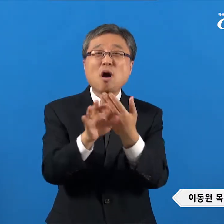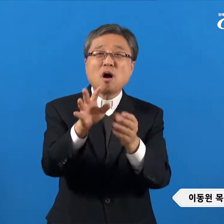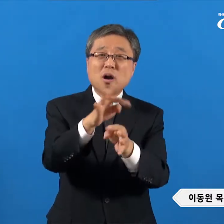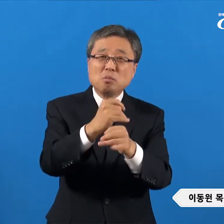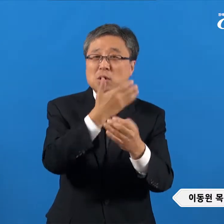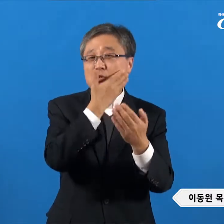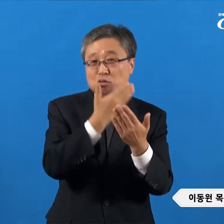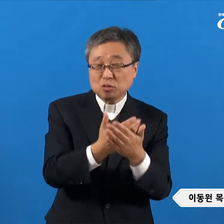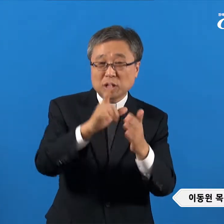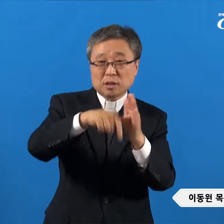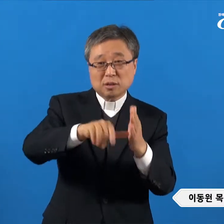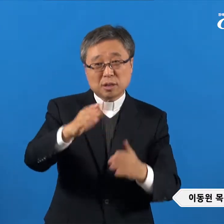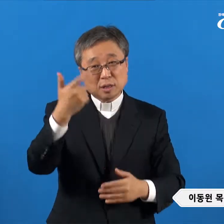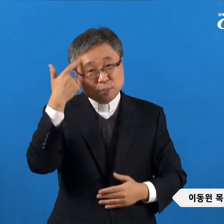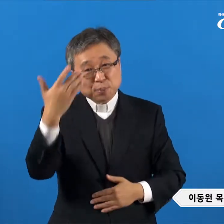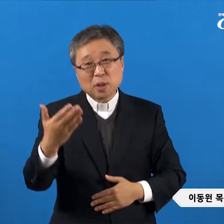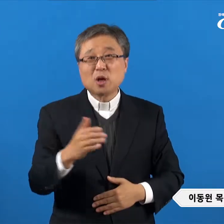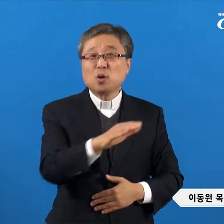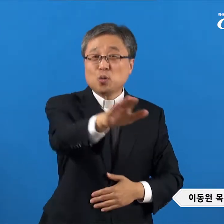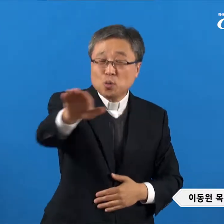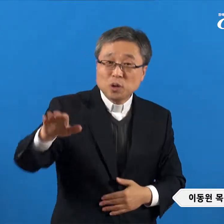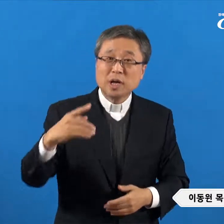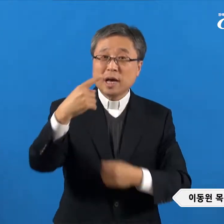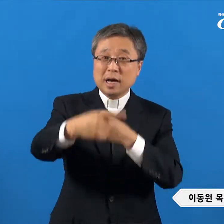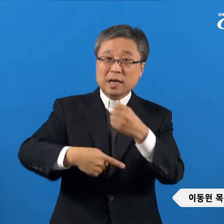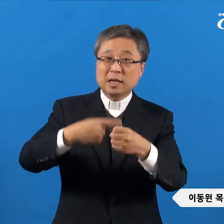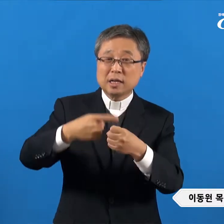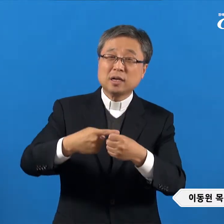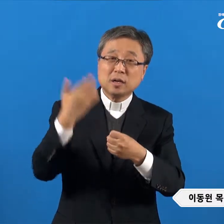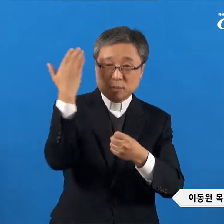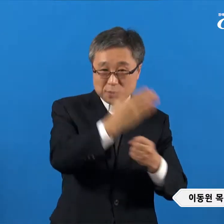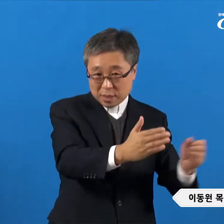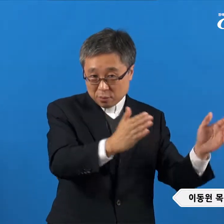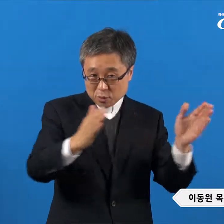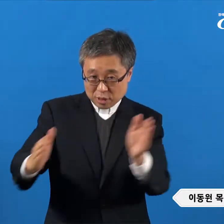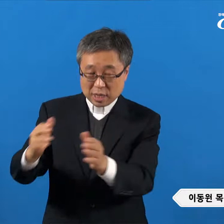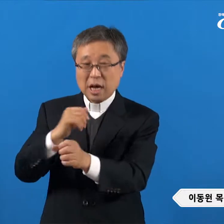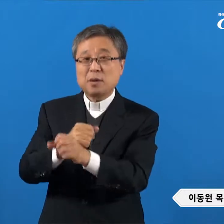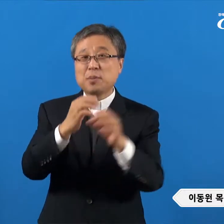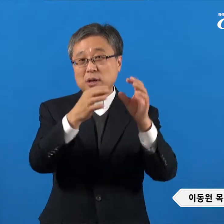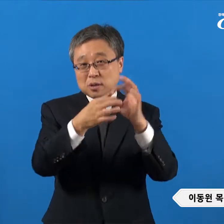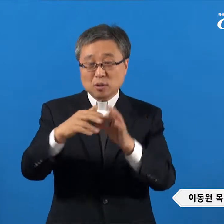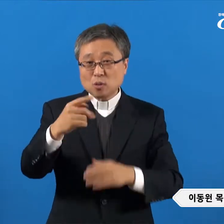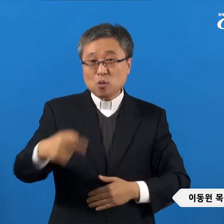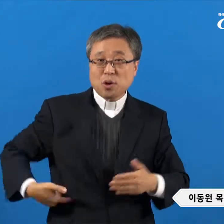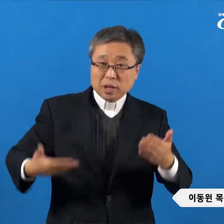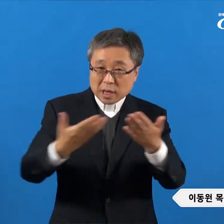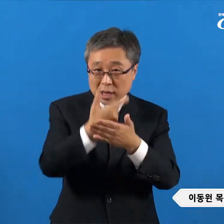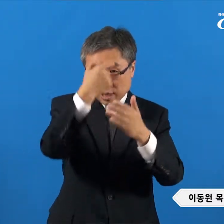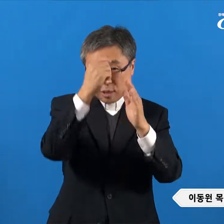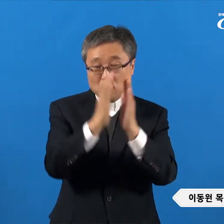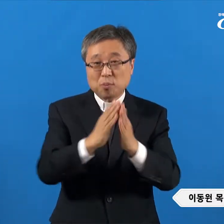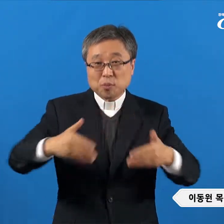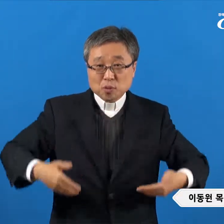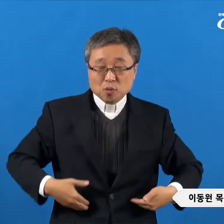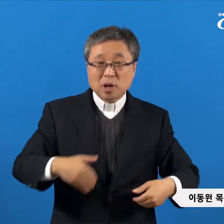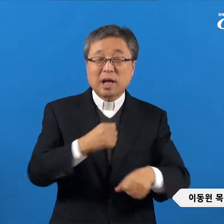될까요? 우리의 한 해를 마무리함에 있어서도 회개의 기도가 필요하다면 우리의 일생을 마무리하는